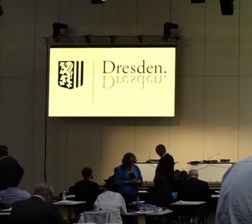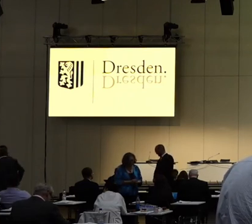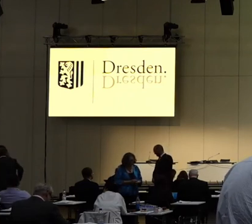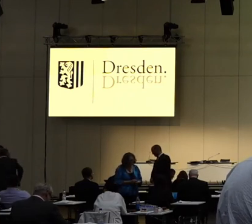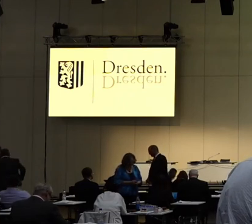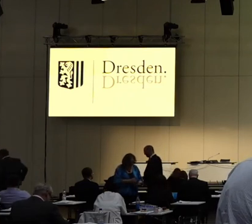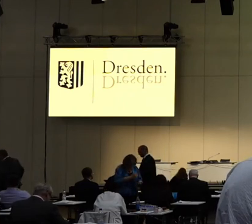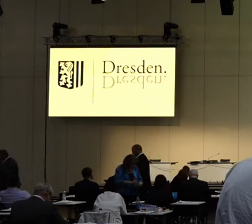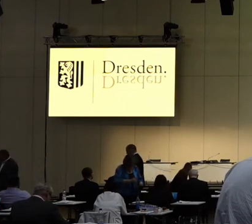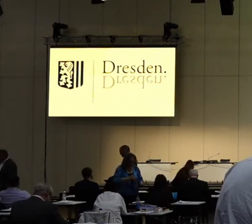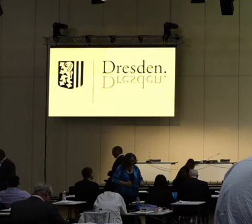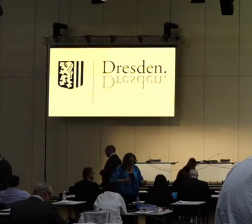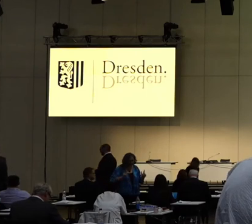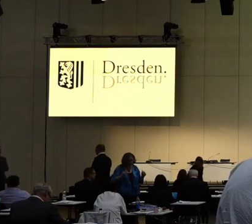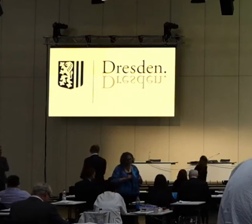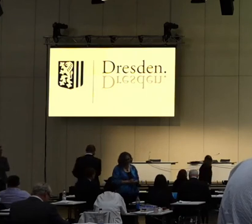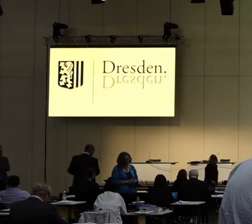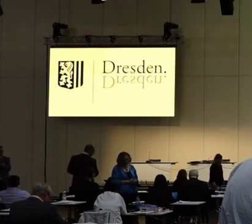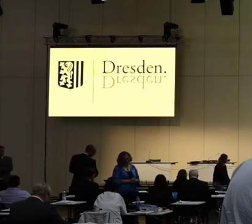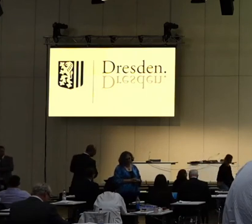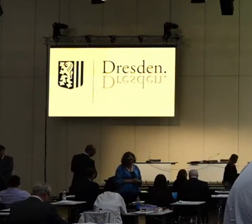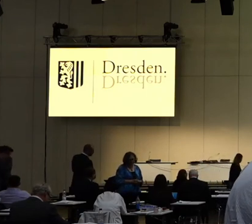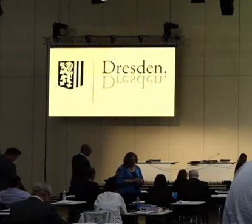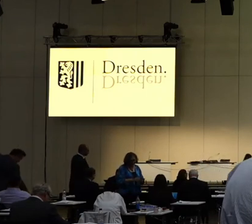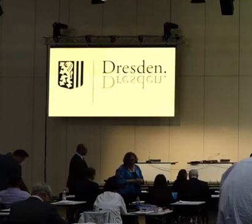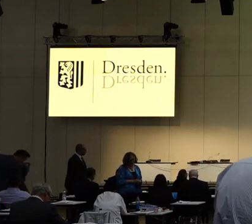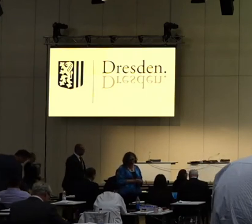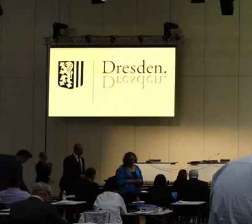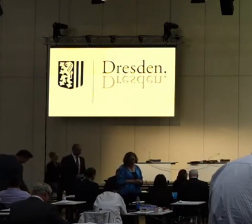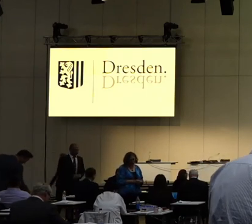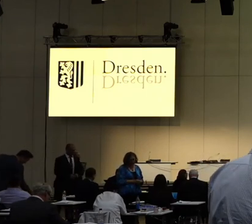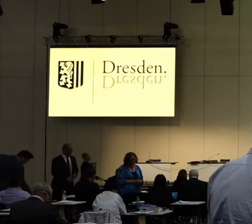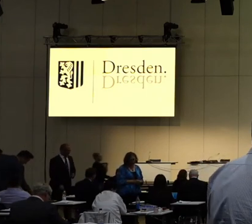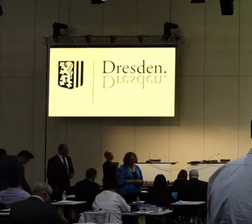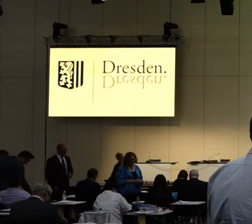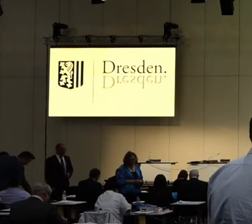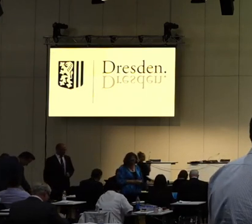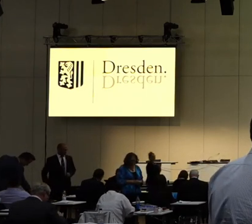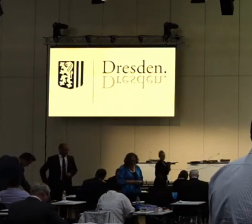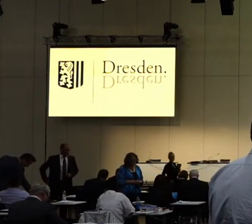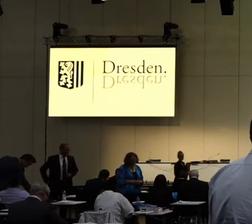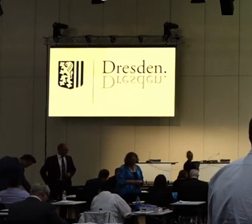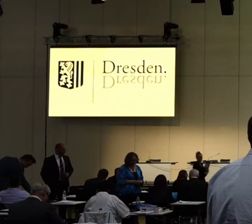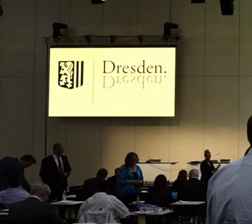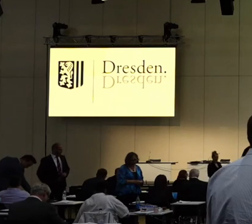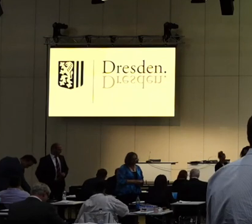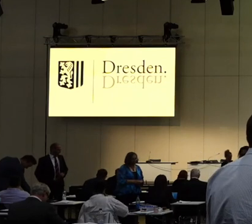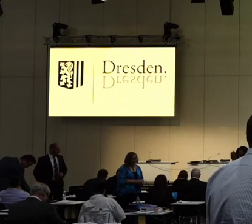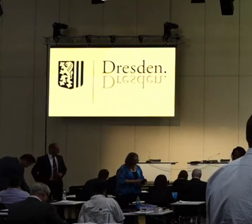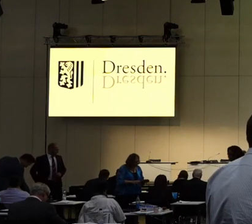So, ich sehe, haben alle wieder den Platz eingenommen, sodass wir fortsetzen können in der